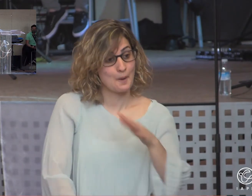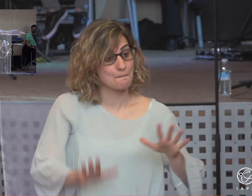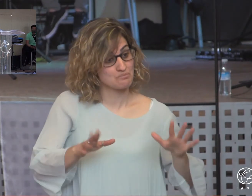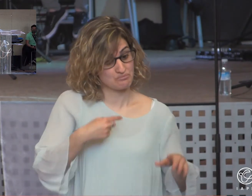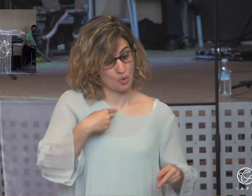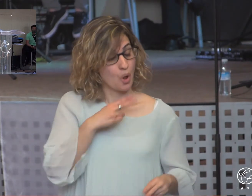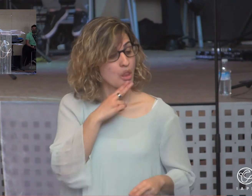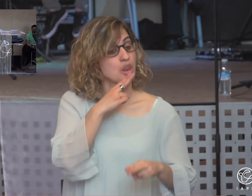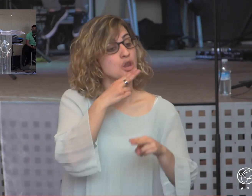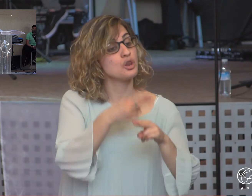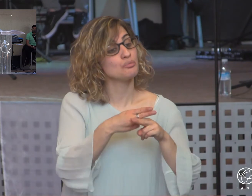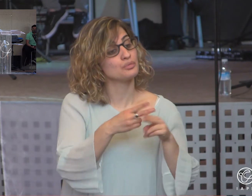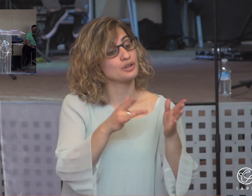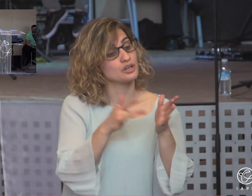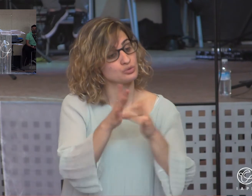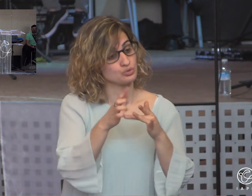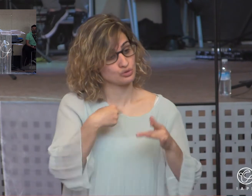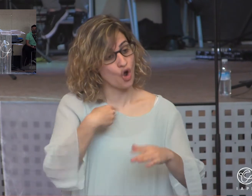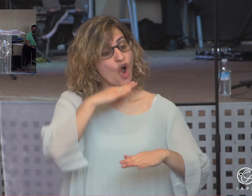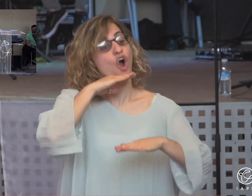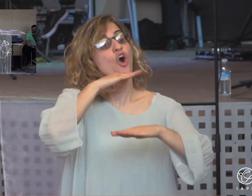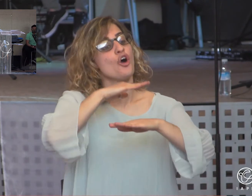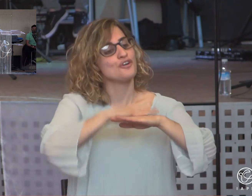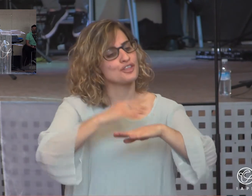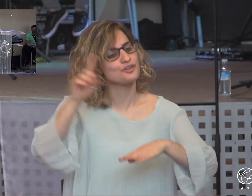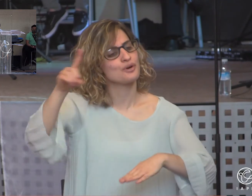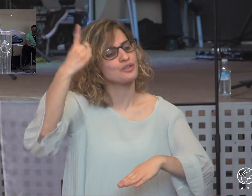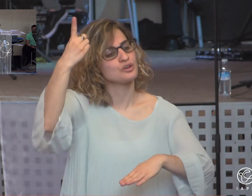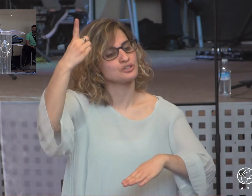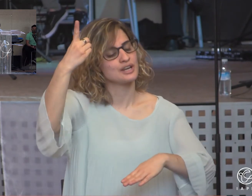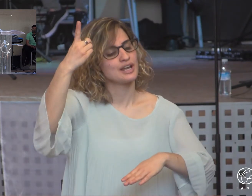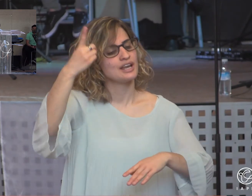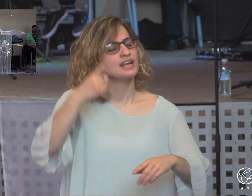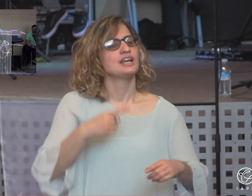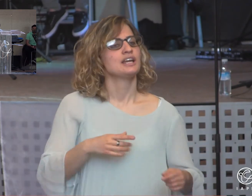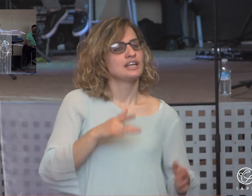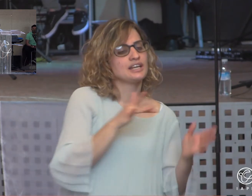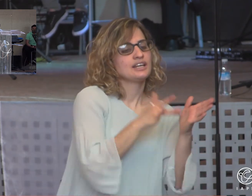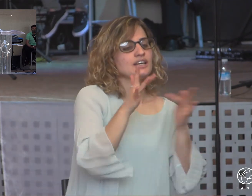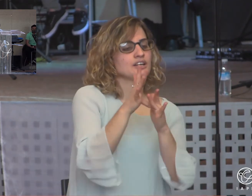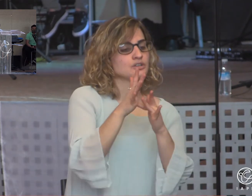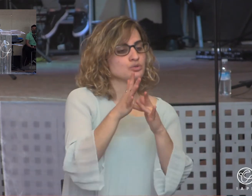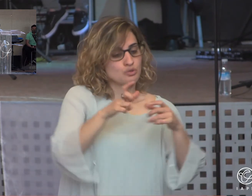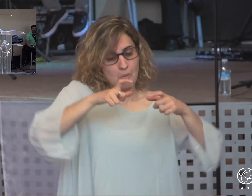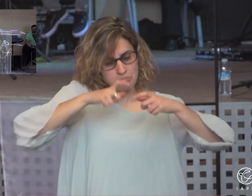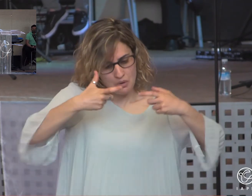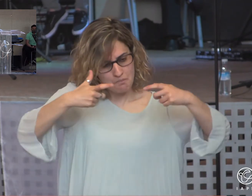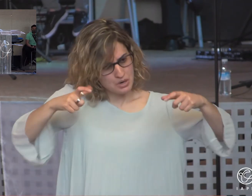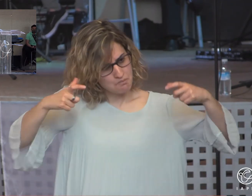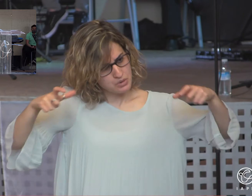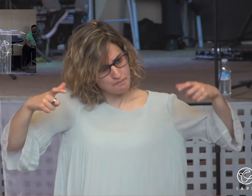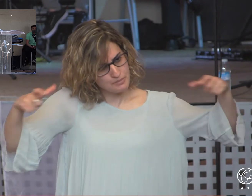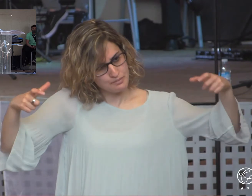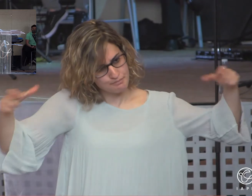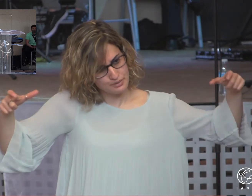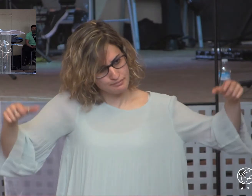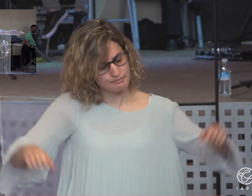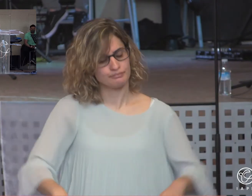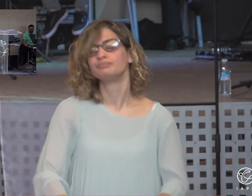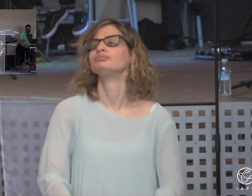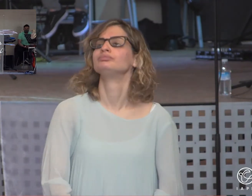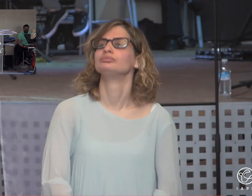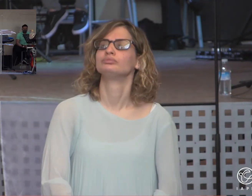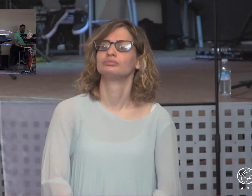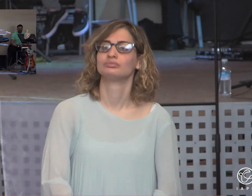Jesús echaremos las redes. Y el Señor añadía cada día los que habían de ser salvos. El